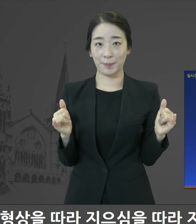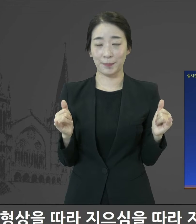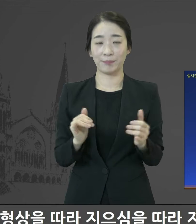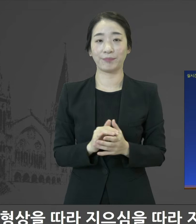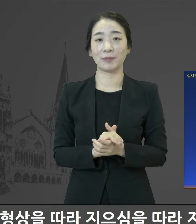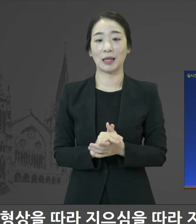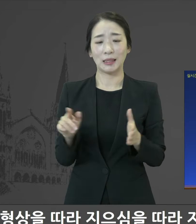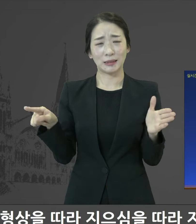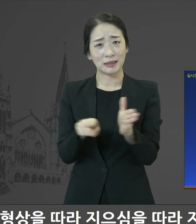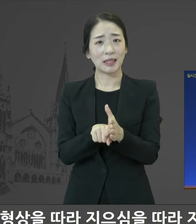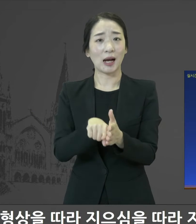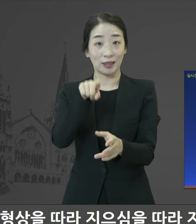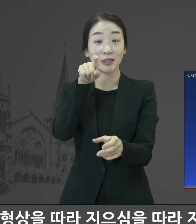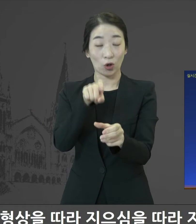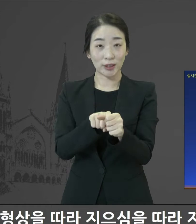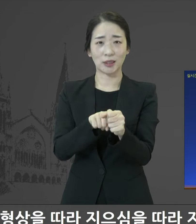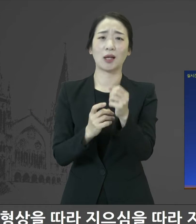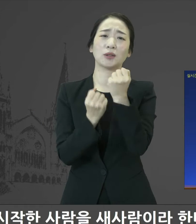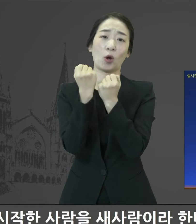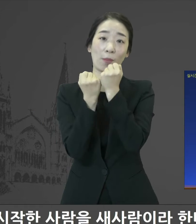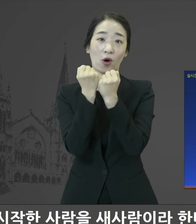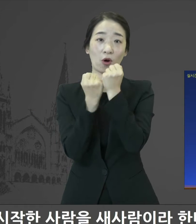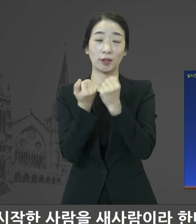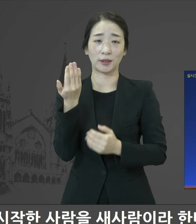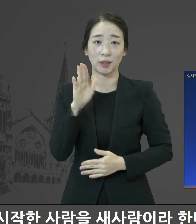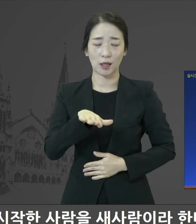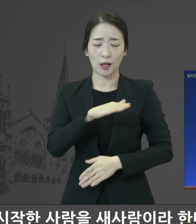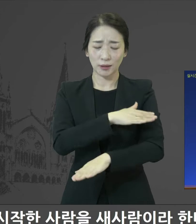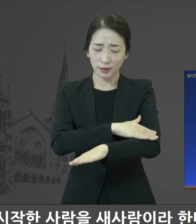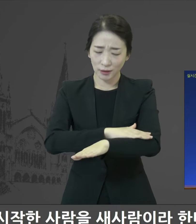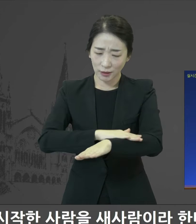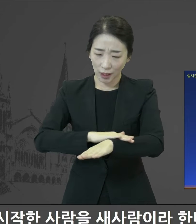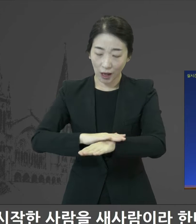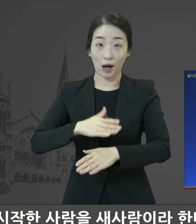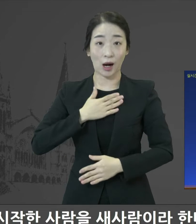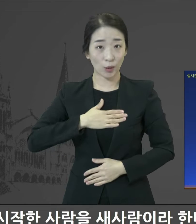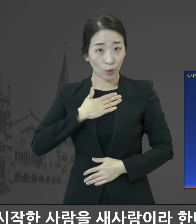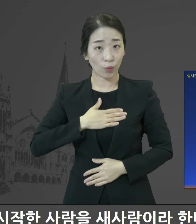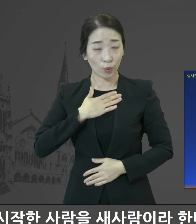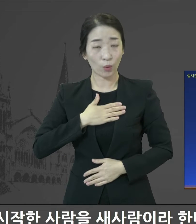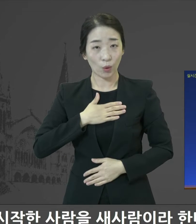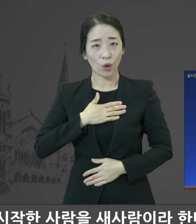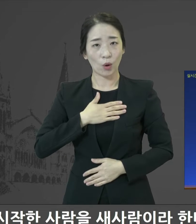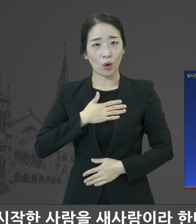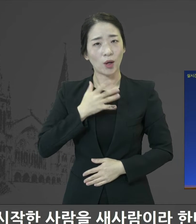신학적인 설명이지만 우리가 이 설명을 잘 알고 친숙하게